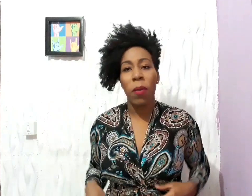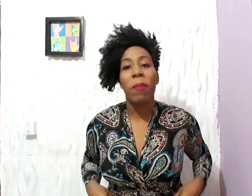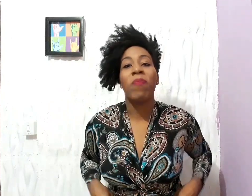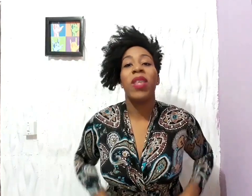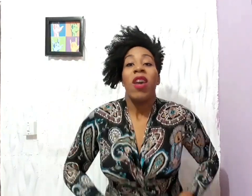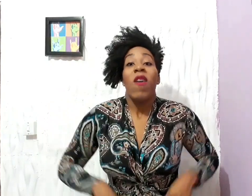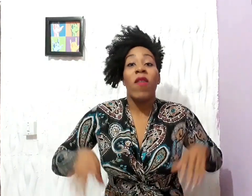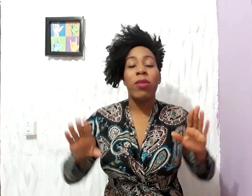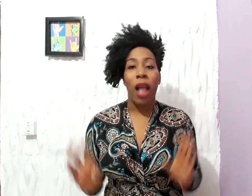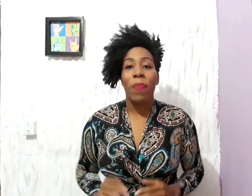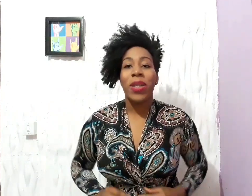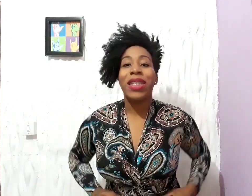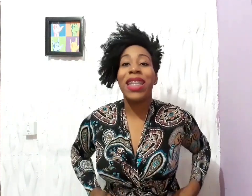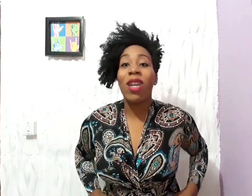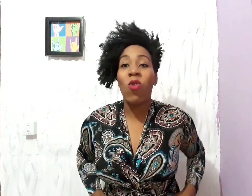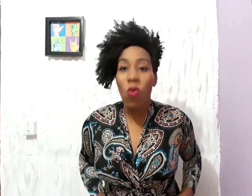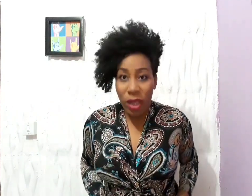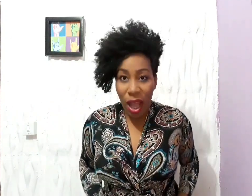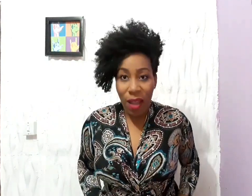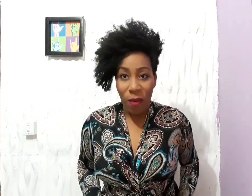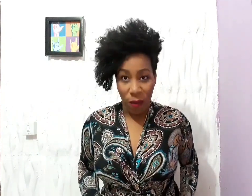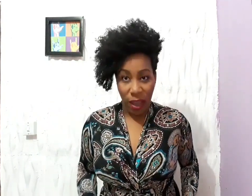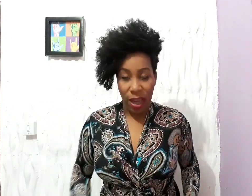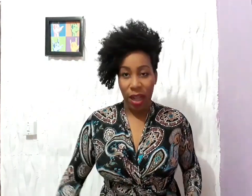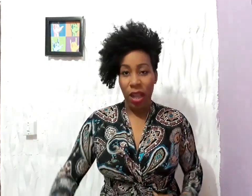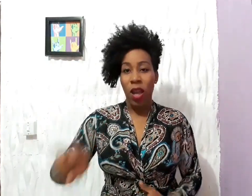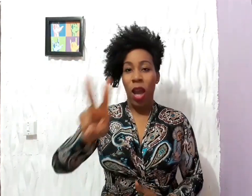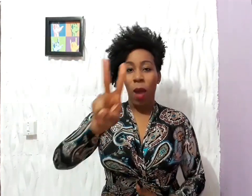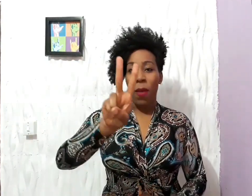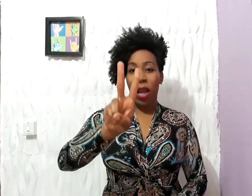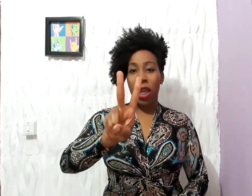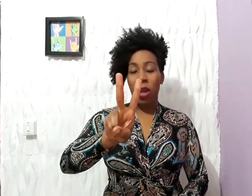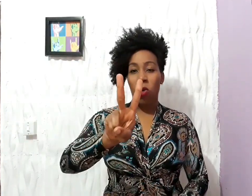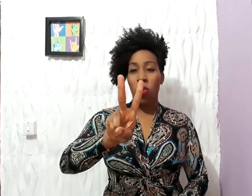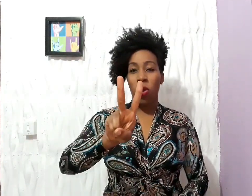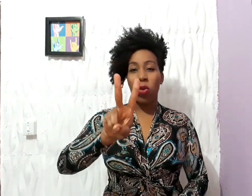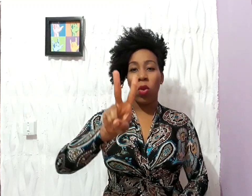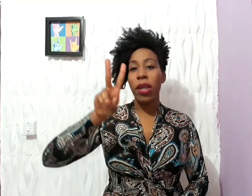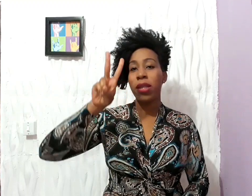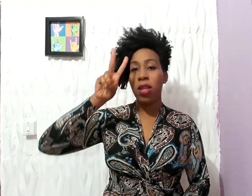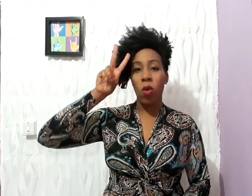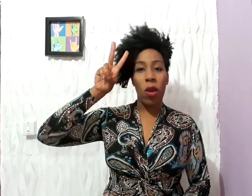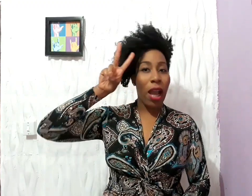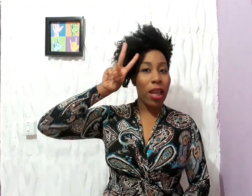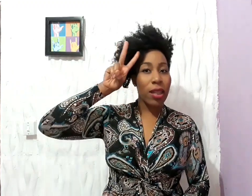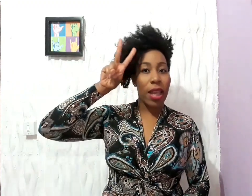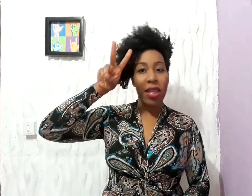bem. Vamos lá. Segunda-feira. Vai pegar aqui, ó, o número 2 e colocar aqui na